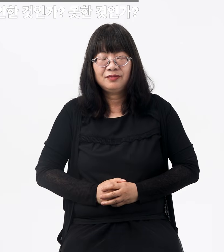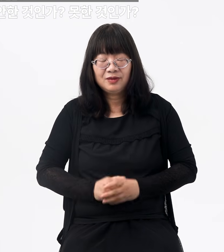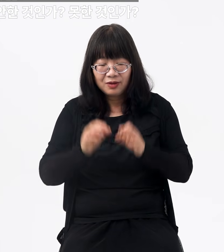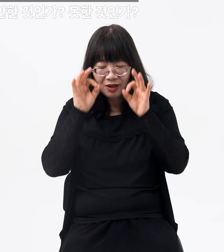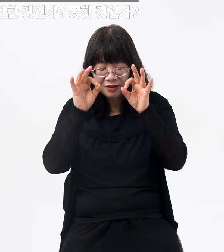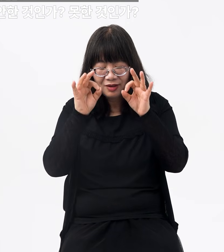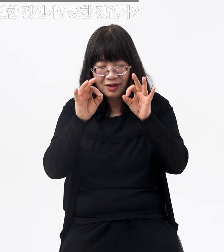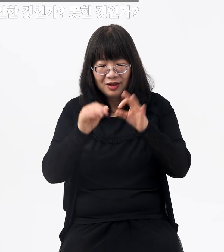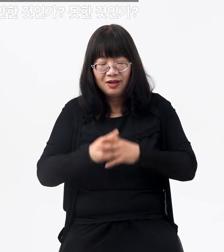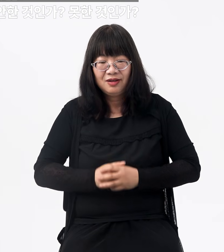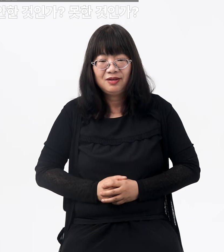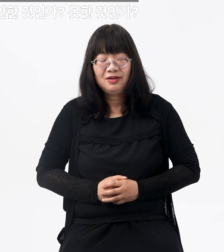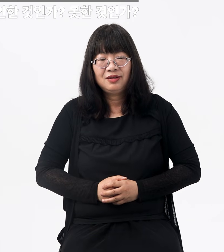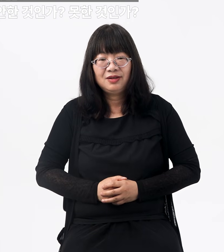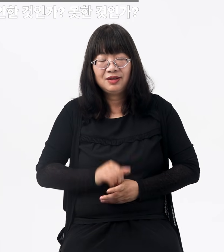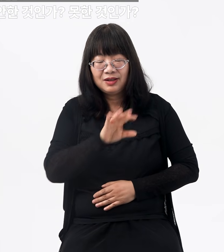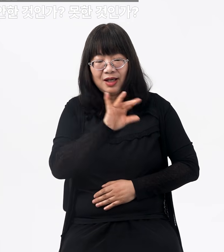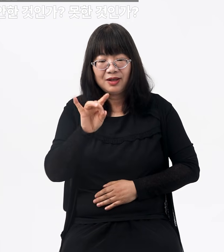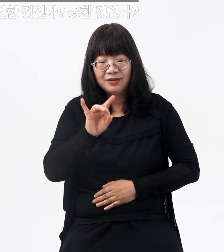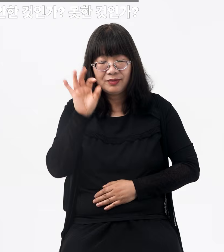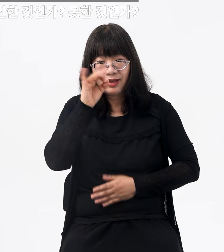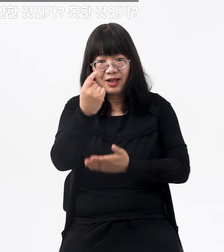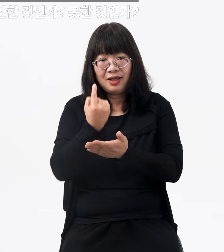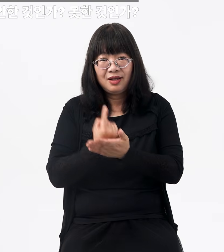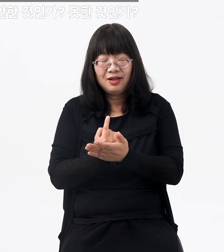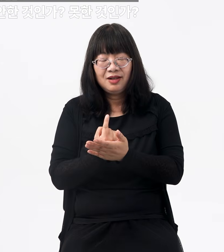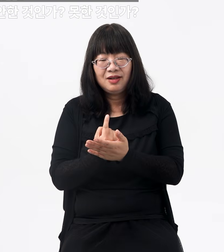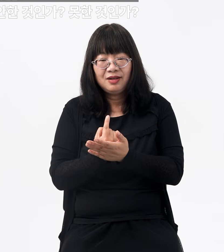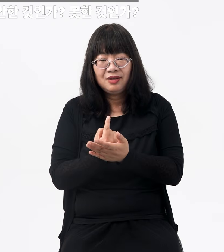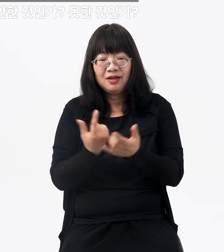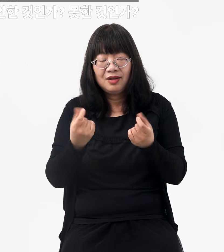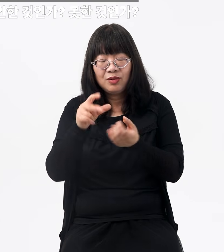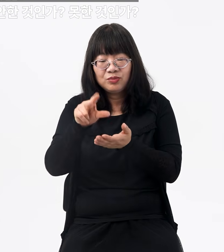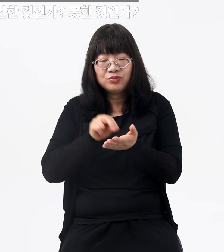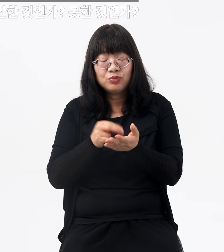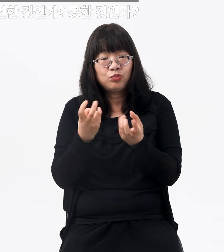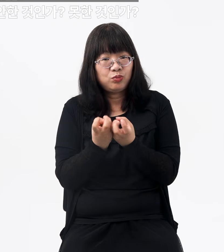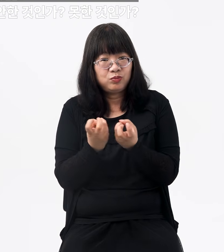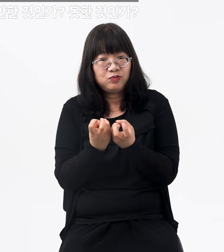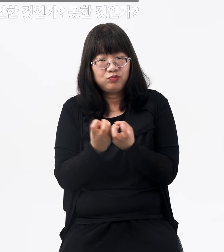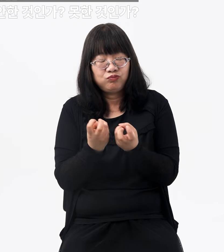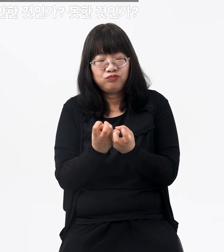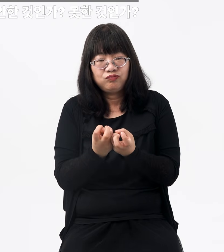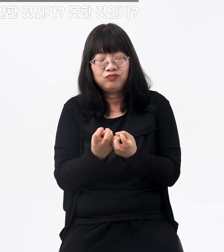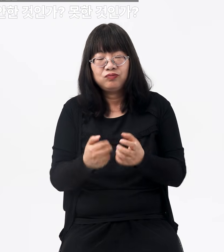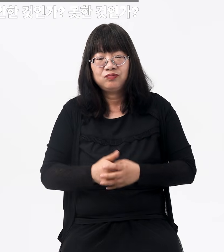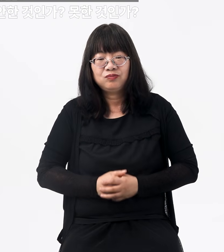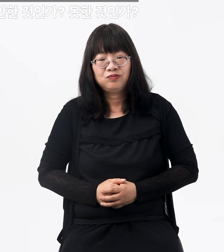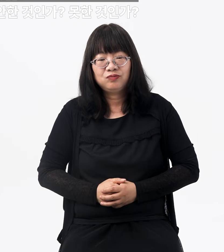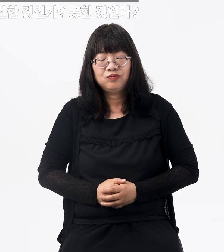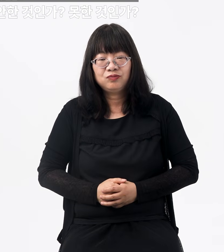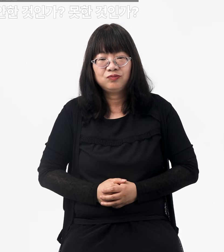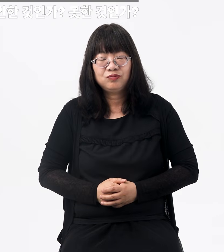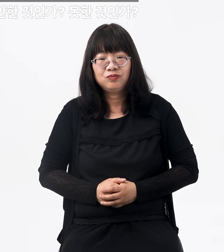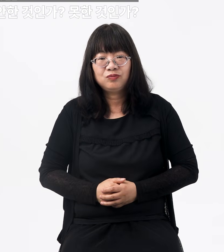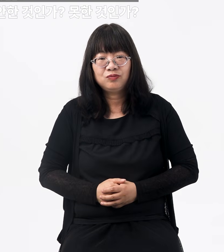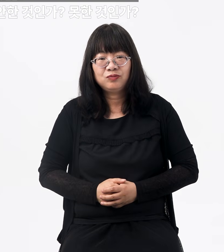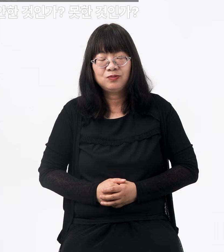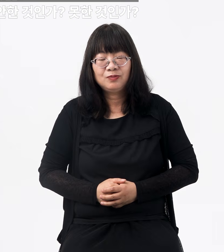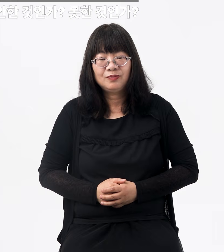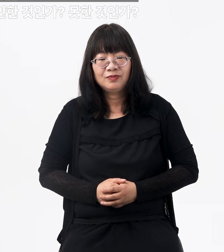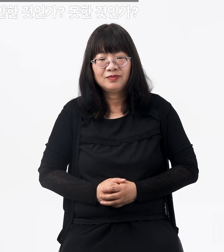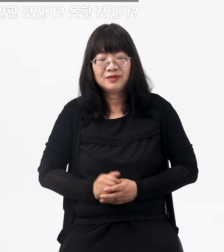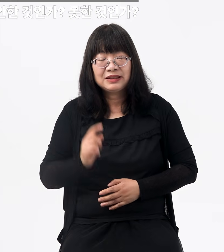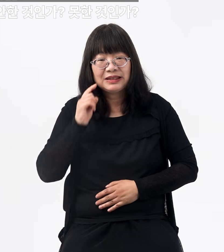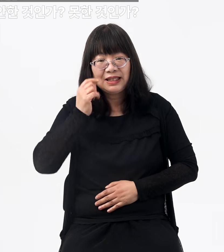들어보면 가끔 찾아와요. 이런 문제를 어떻게 해야 되겠냐고. 아주 뭐 우리